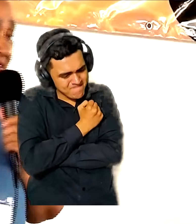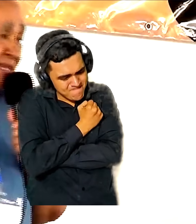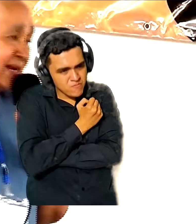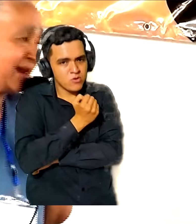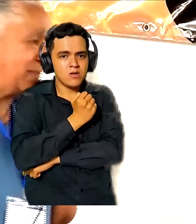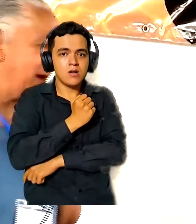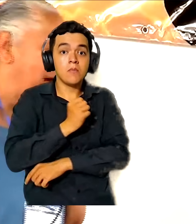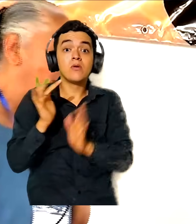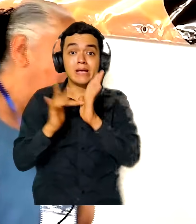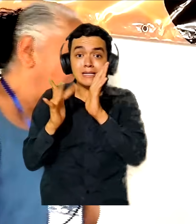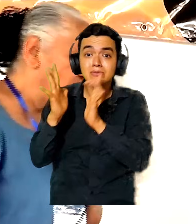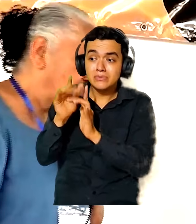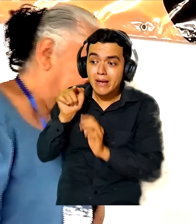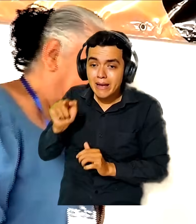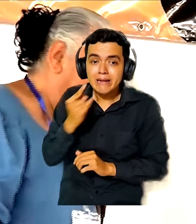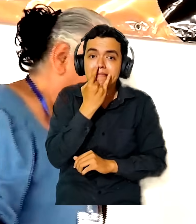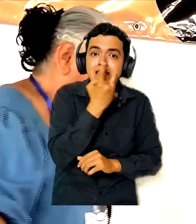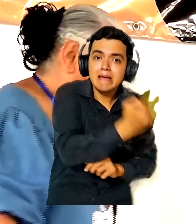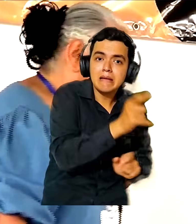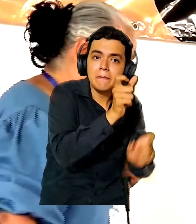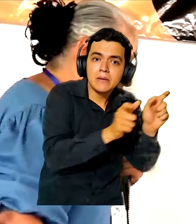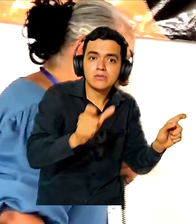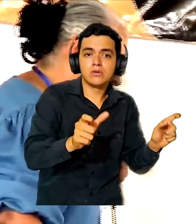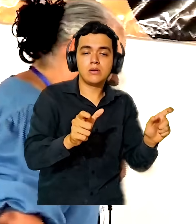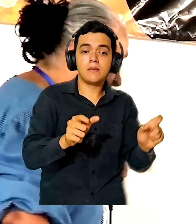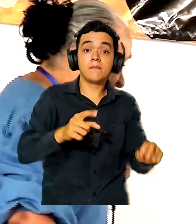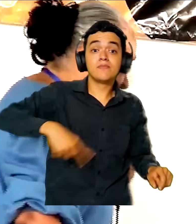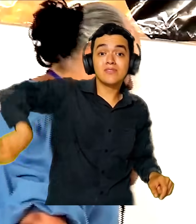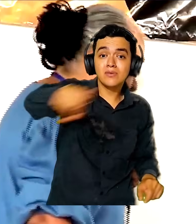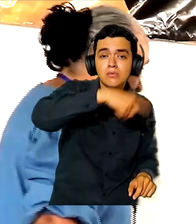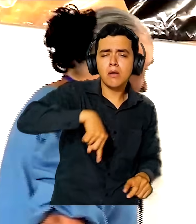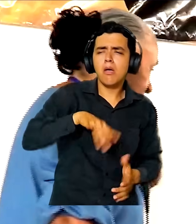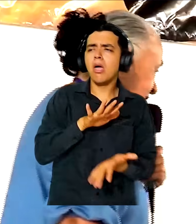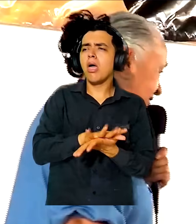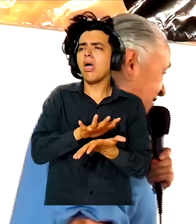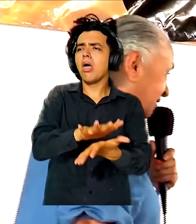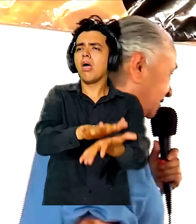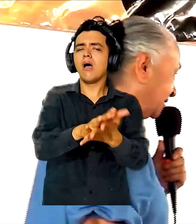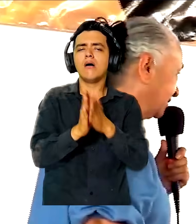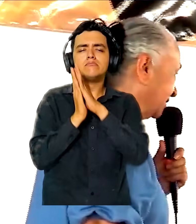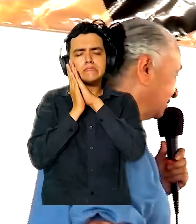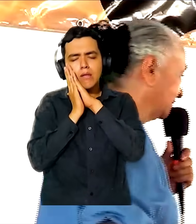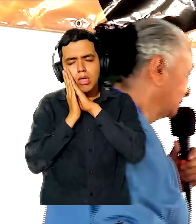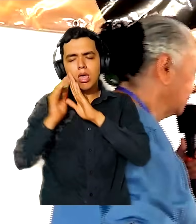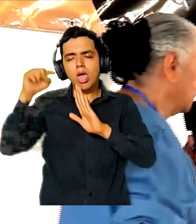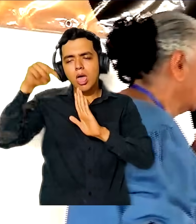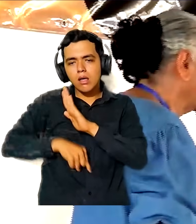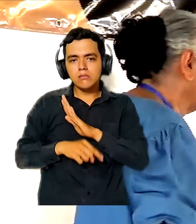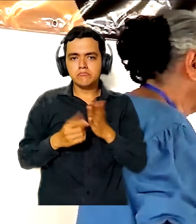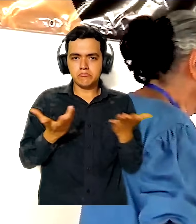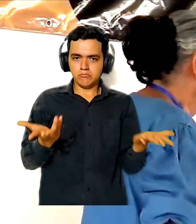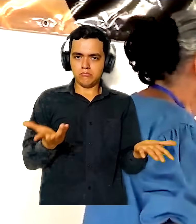bendición que Dios tiene para ti. Es tan maravillosa la bendición que Dios tiene para ti, que no vale la pena perderla.